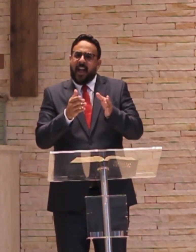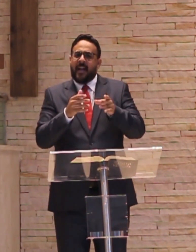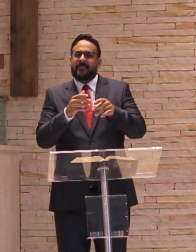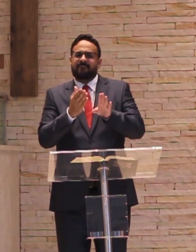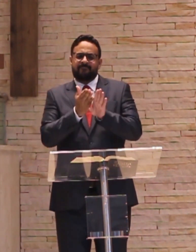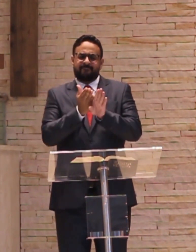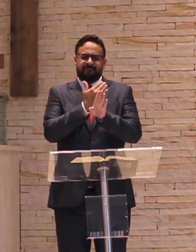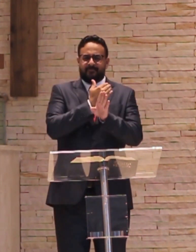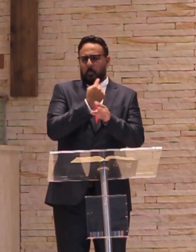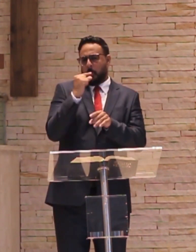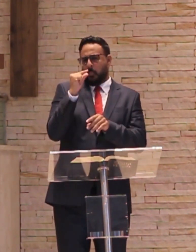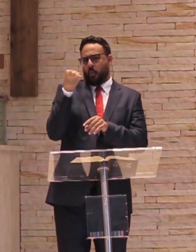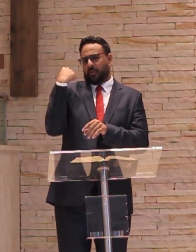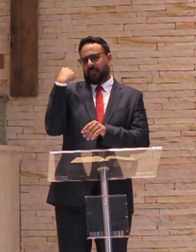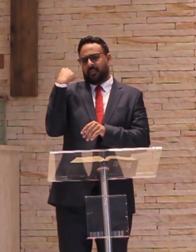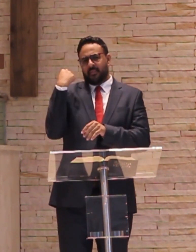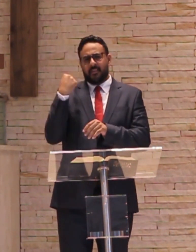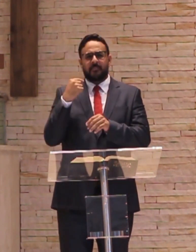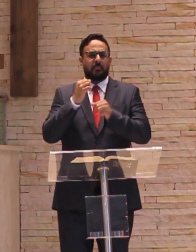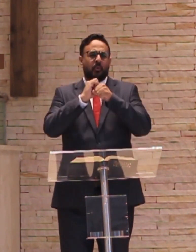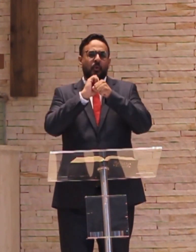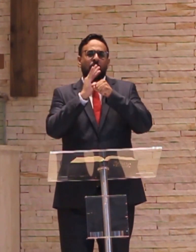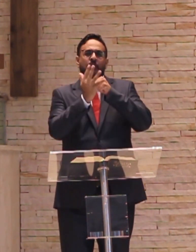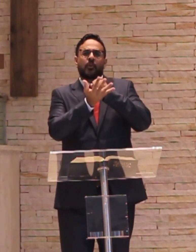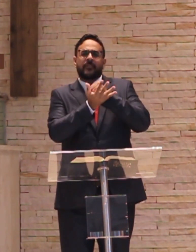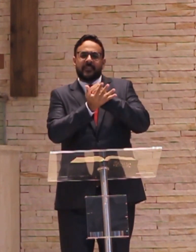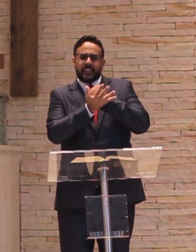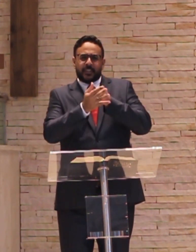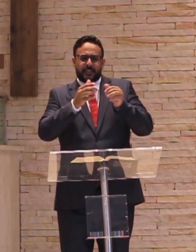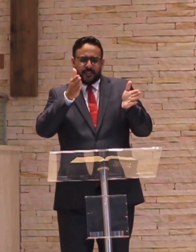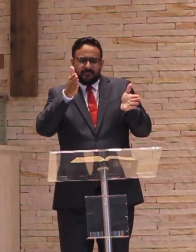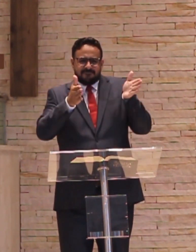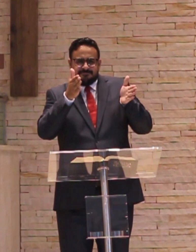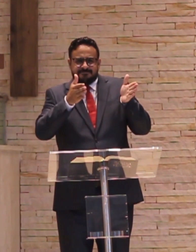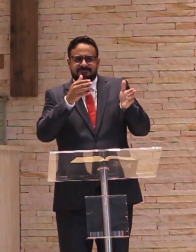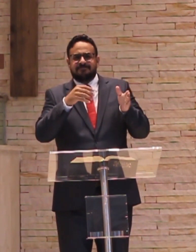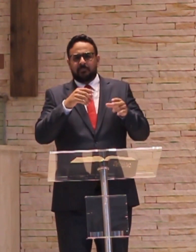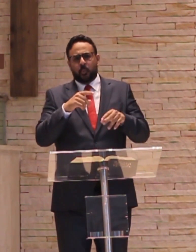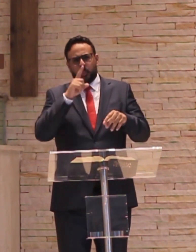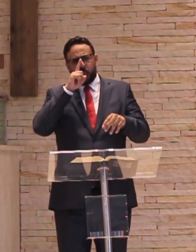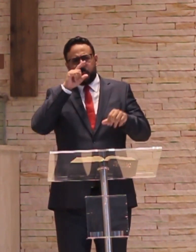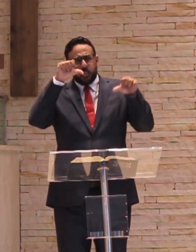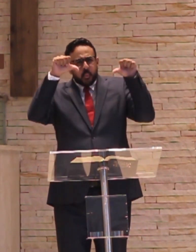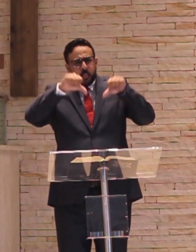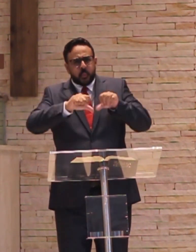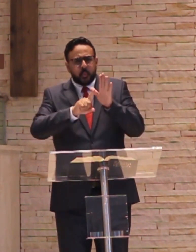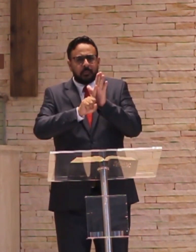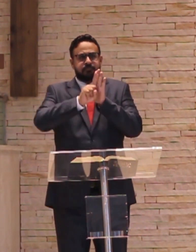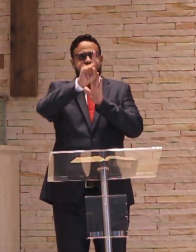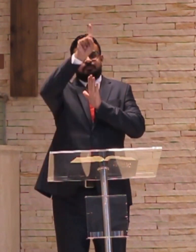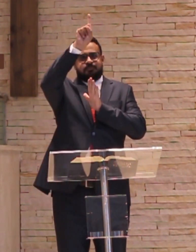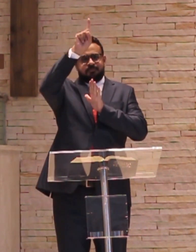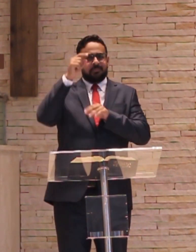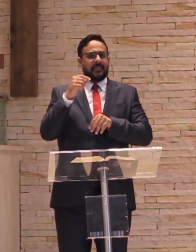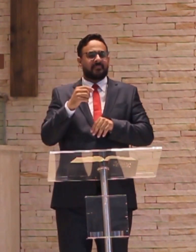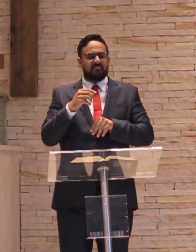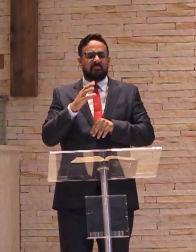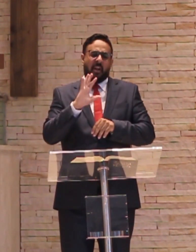vivermos eternamente. Não faz muito tempo, nós tivemos uma pandemia de coronavírus. Foi um momento